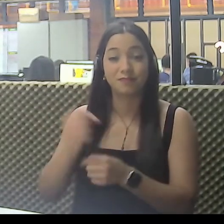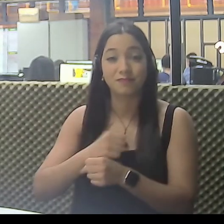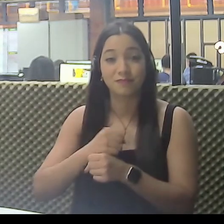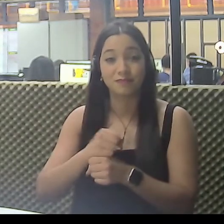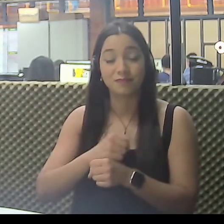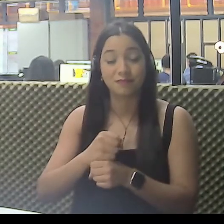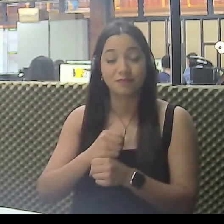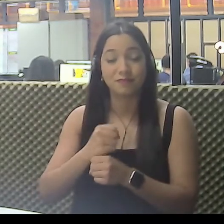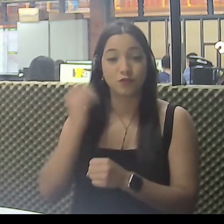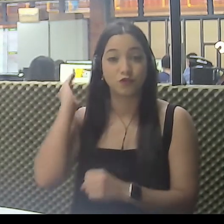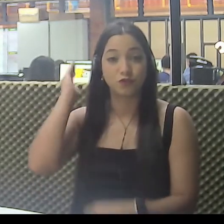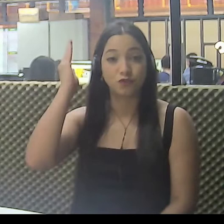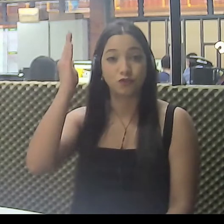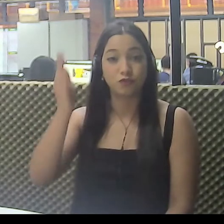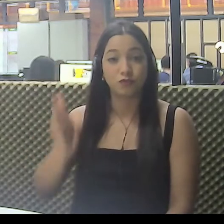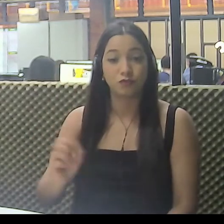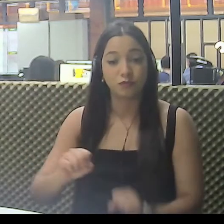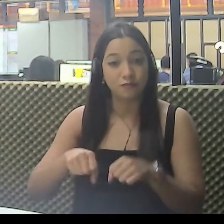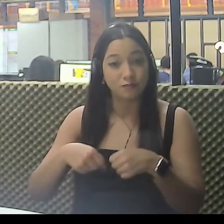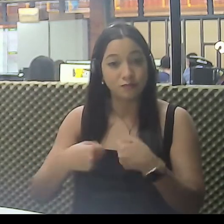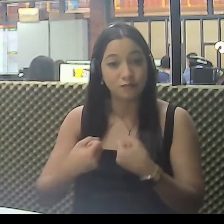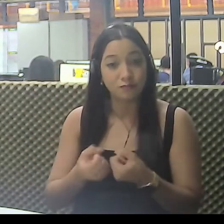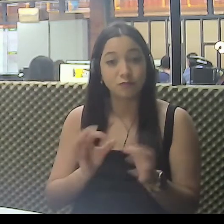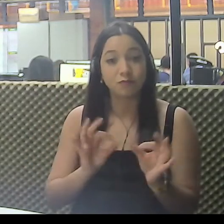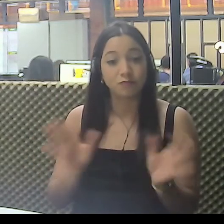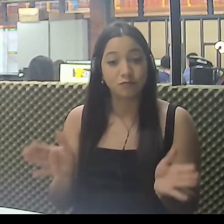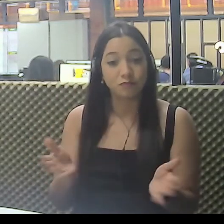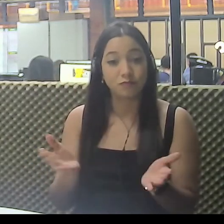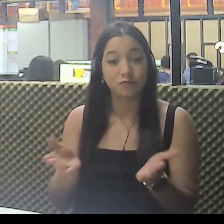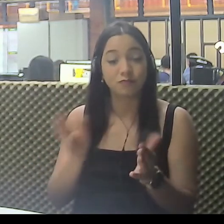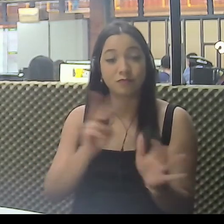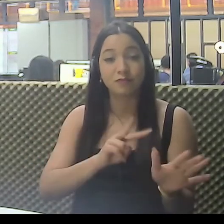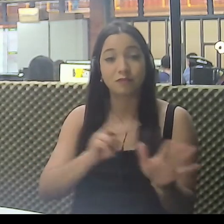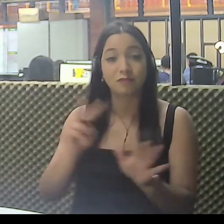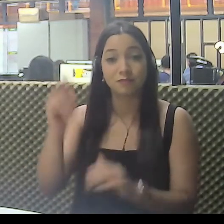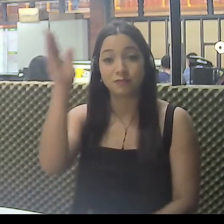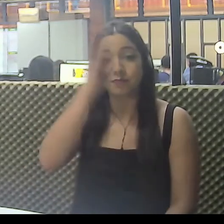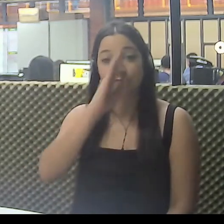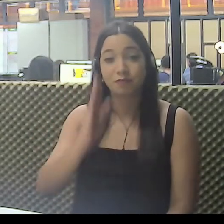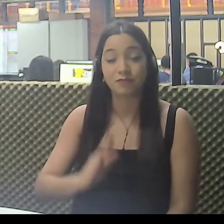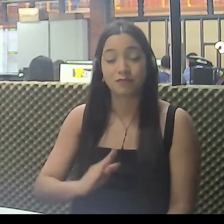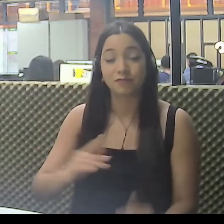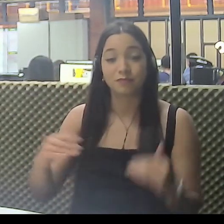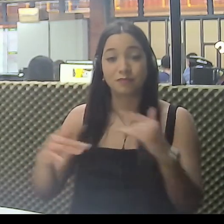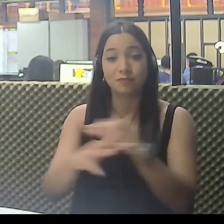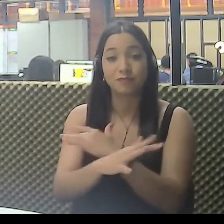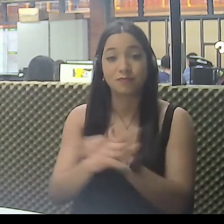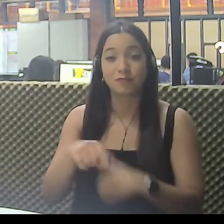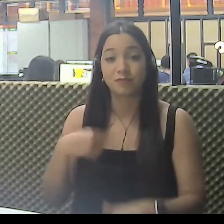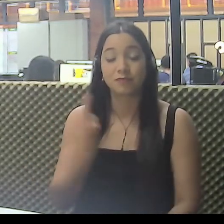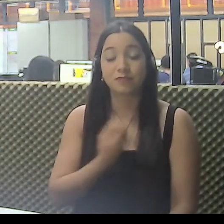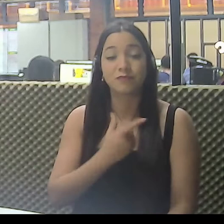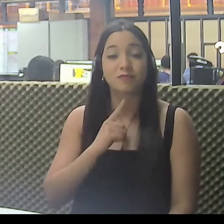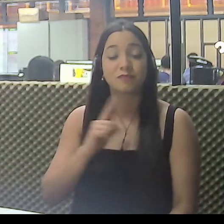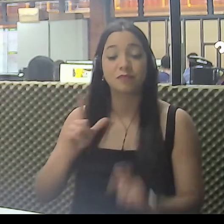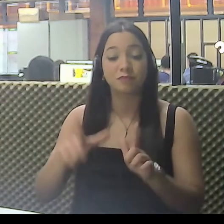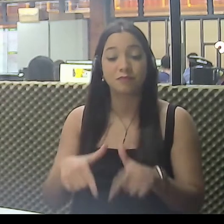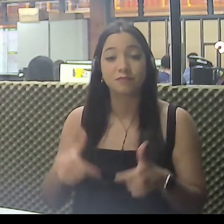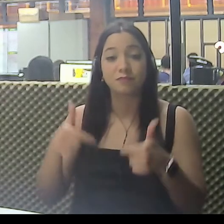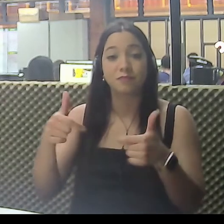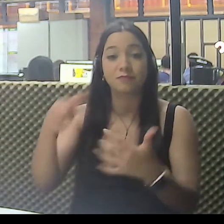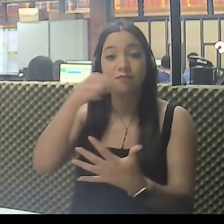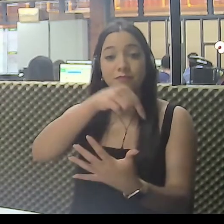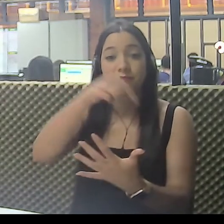e intensifica esses projetos na Semana Nacional de Trânsito. Estamos com várias ações